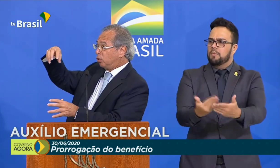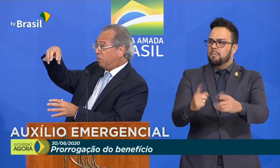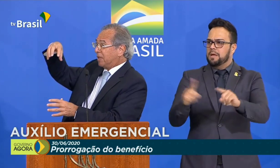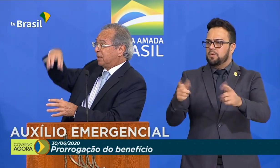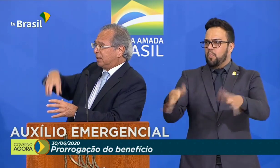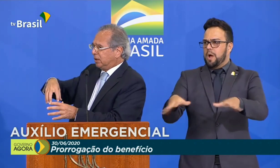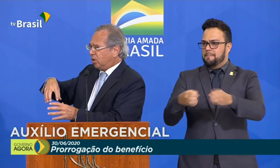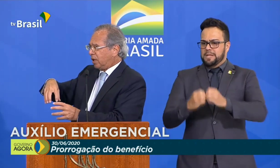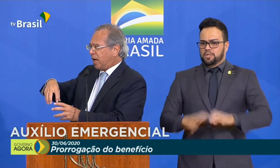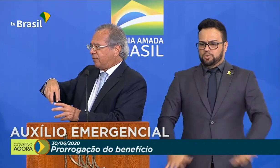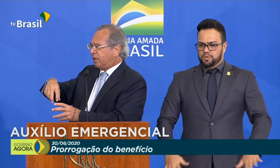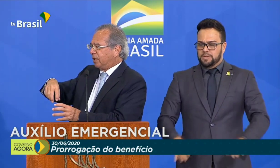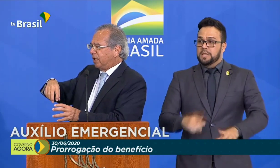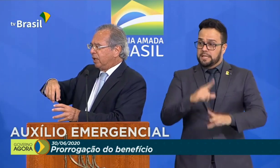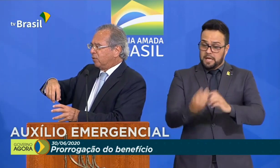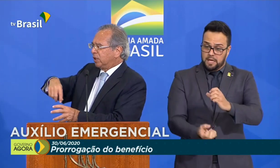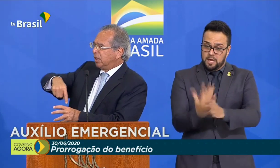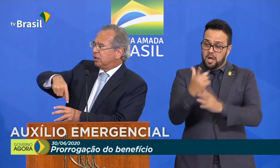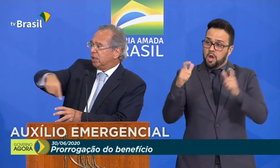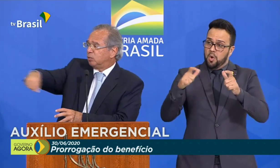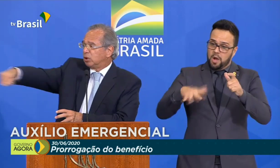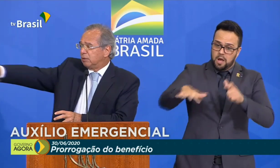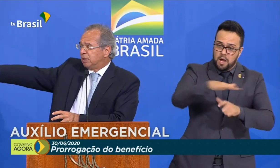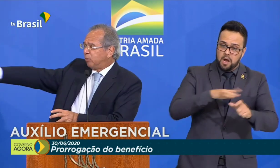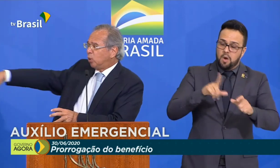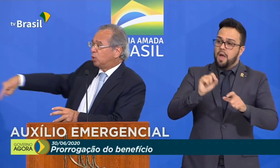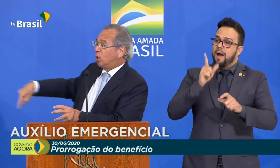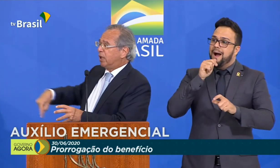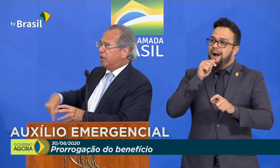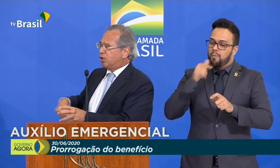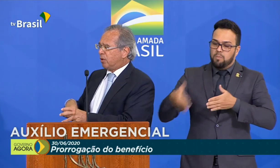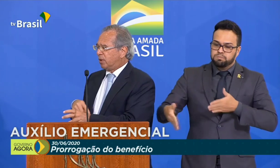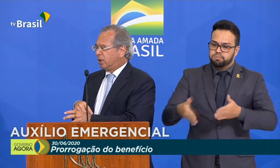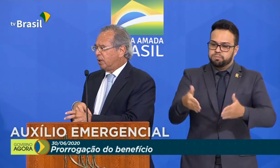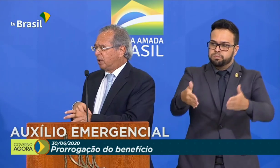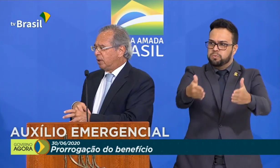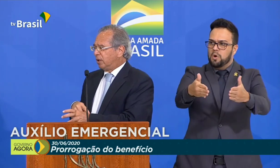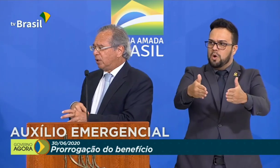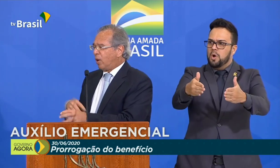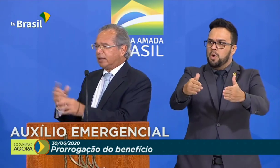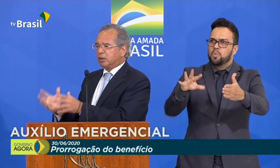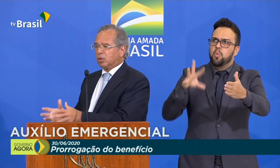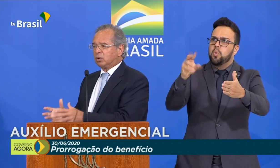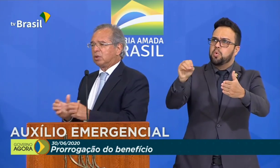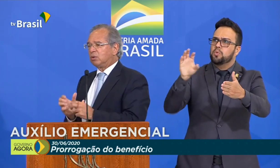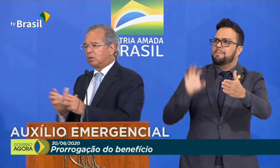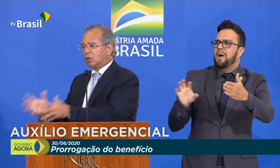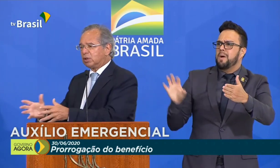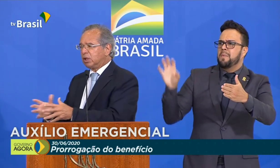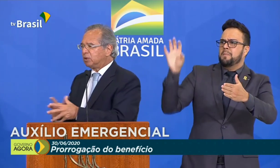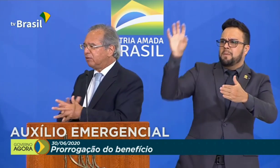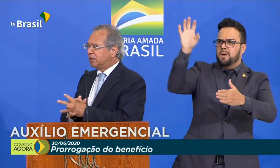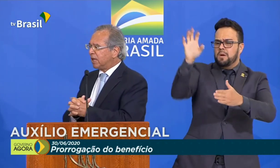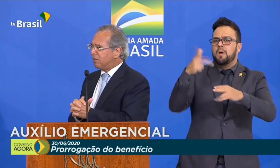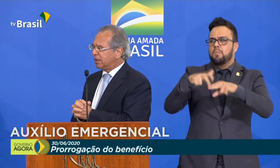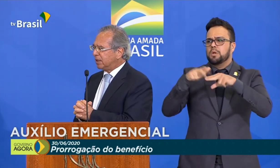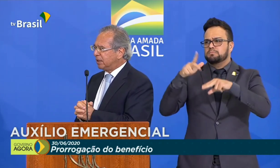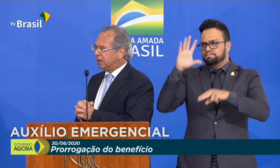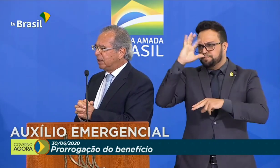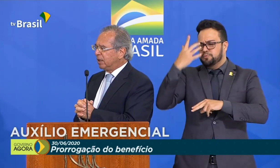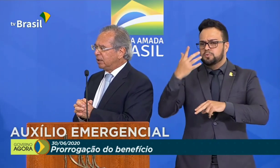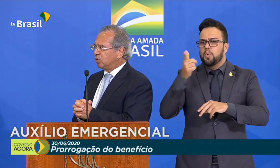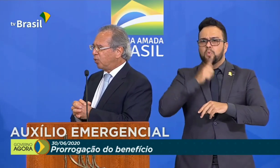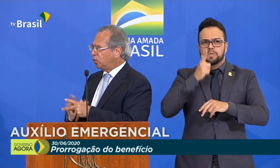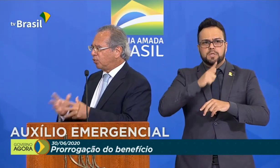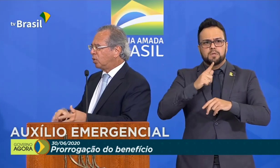solução de bacia hidrográfica, você tem que se responsabilizar por toda a região. E com essa solução nós conseguimos avançar mais